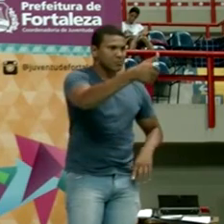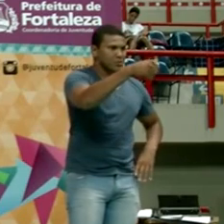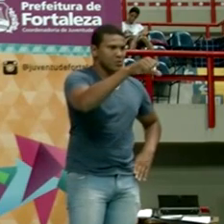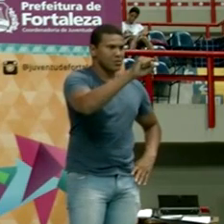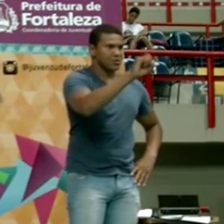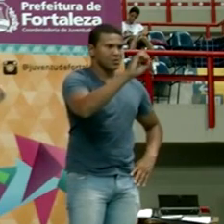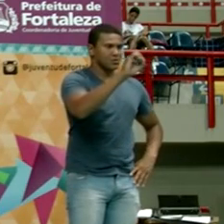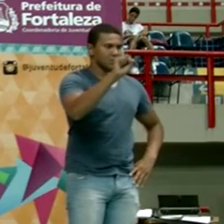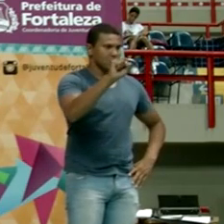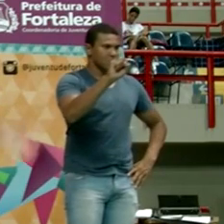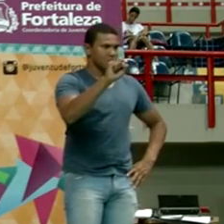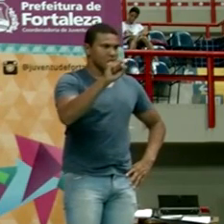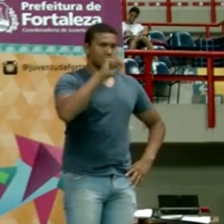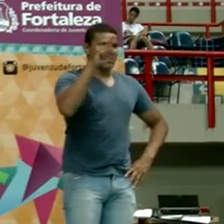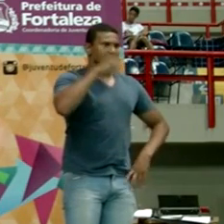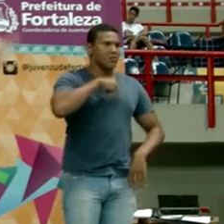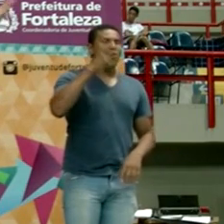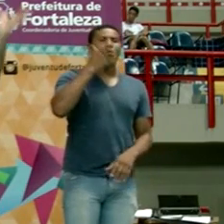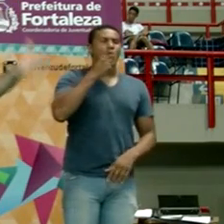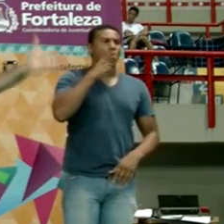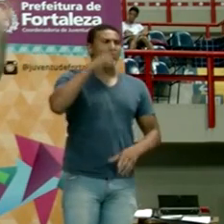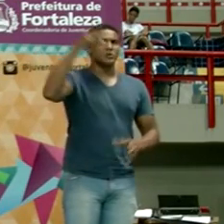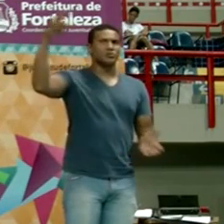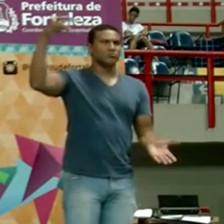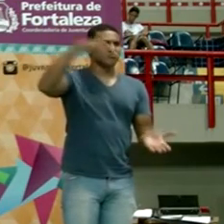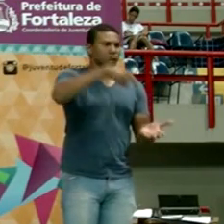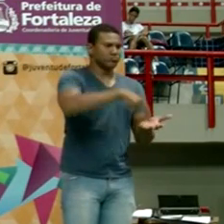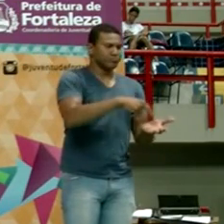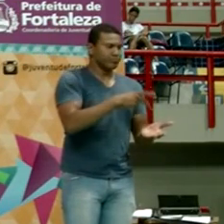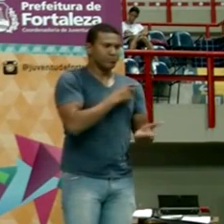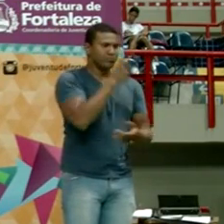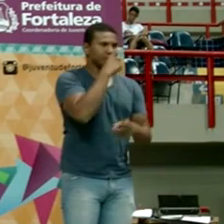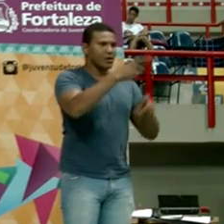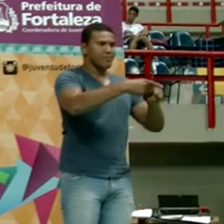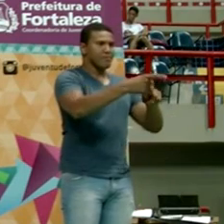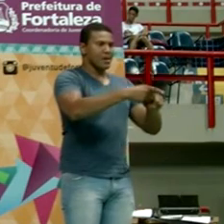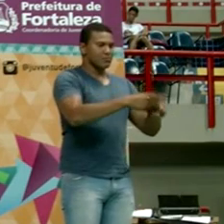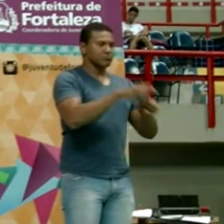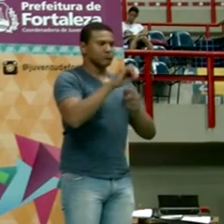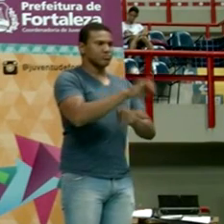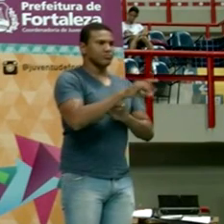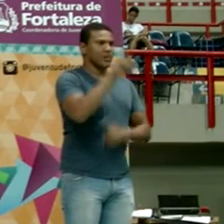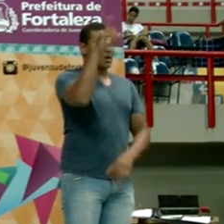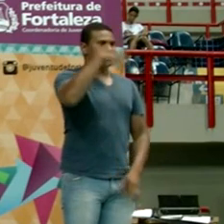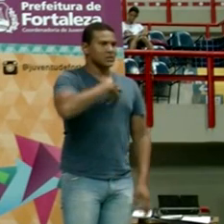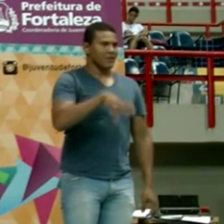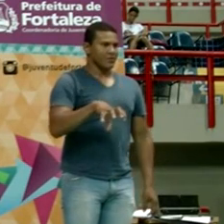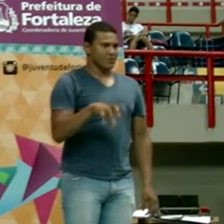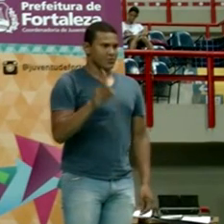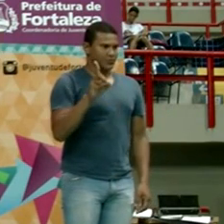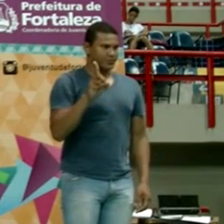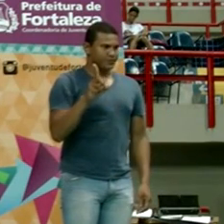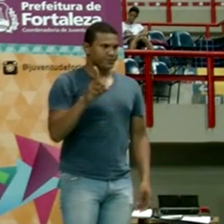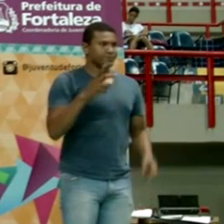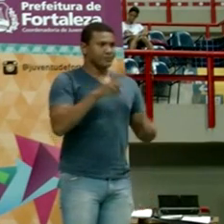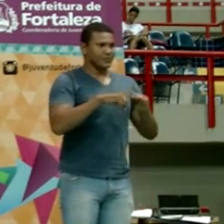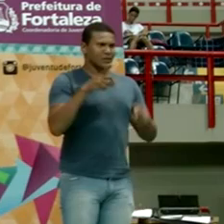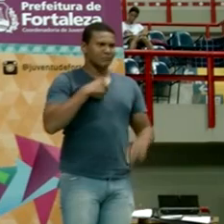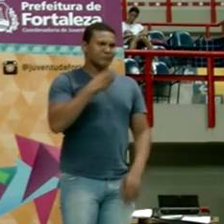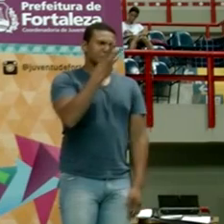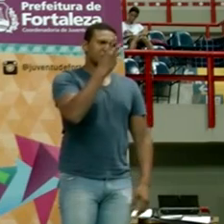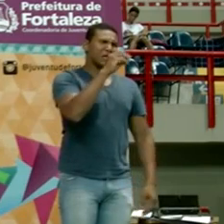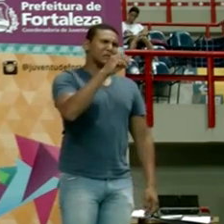1808, quando Dom João VI chega ao Brasil e cria o curso de medicina em Salvador. 300